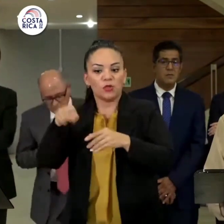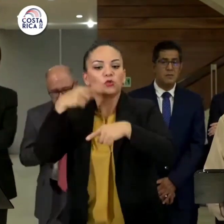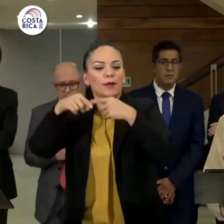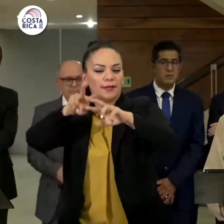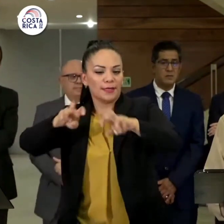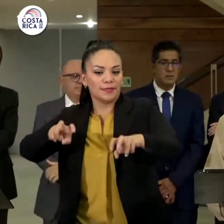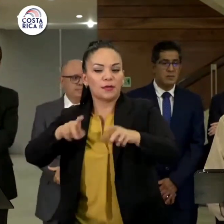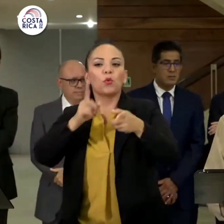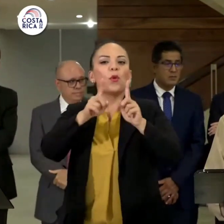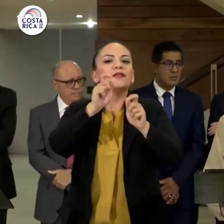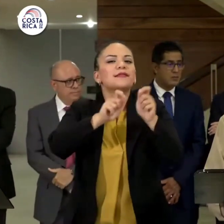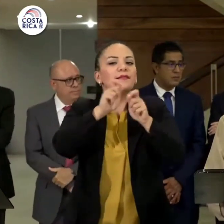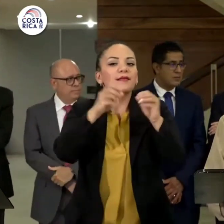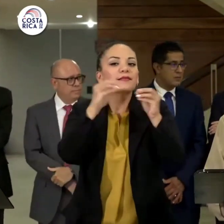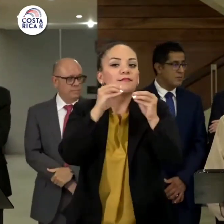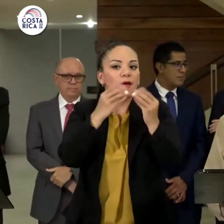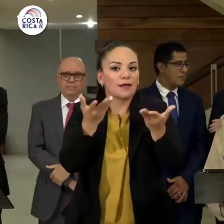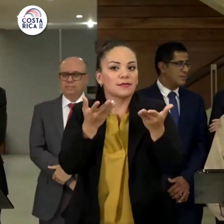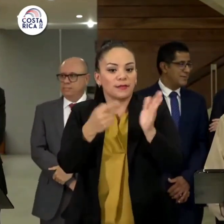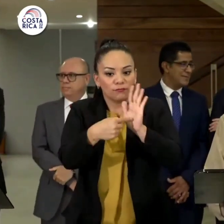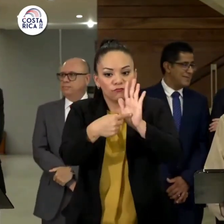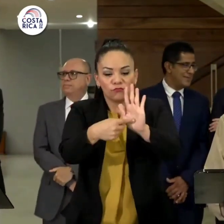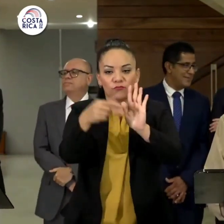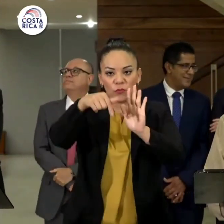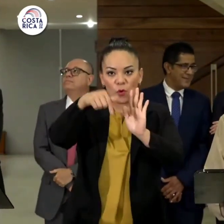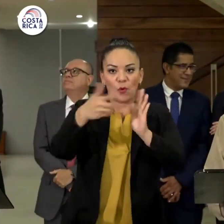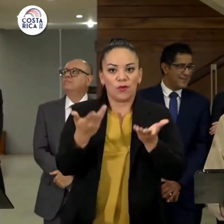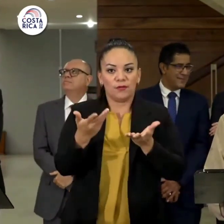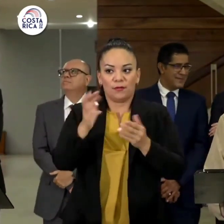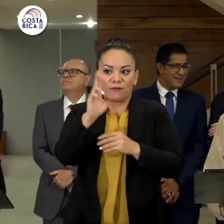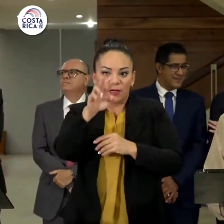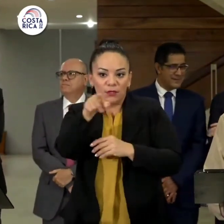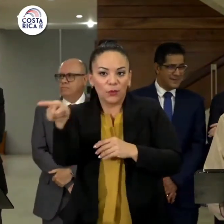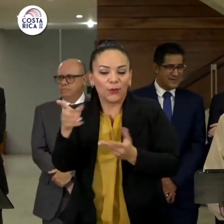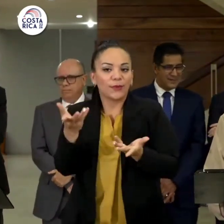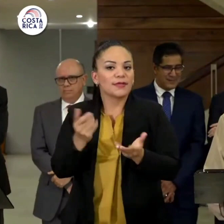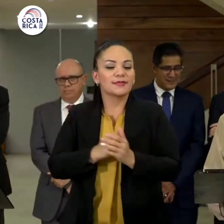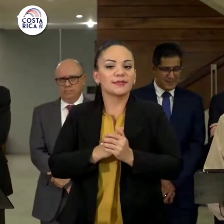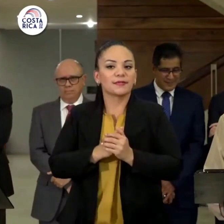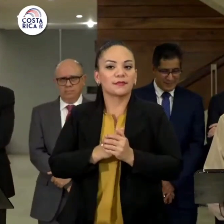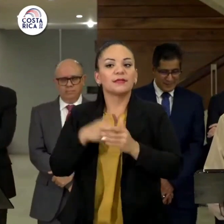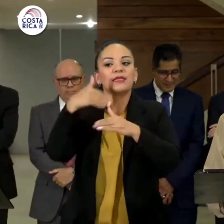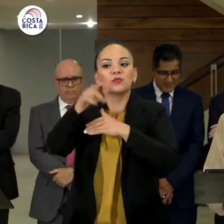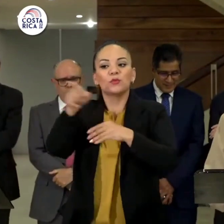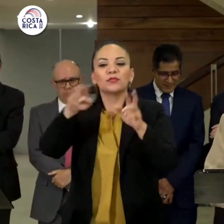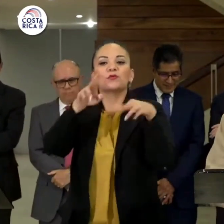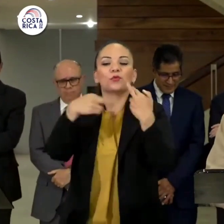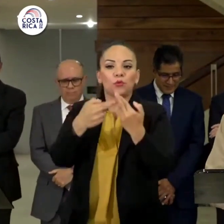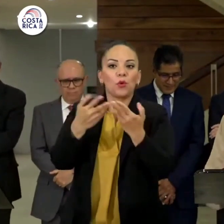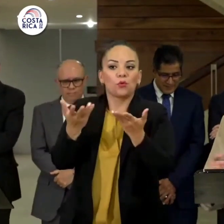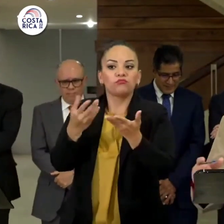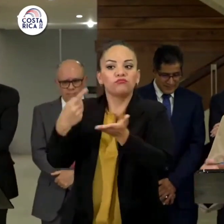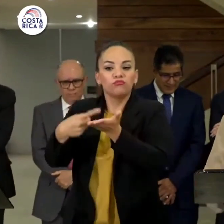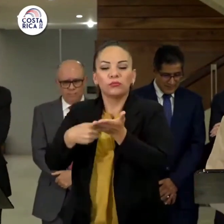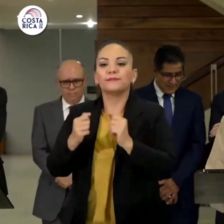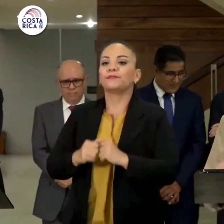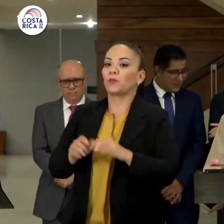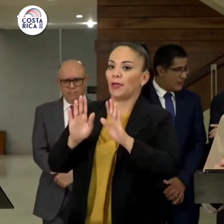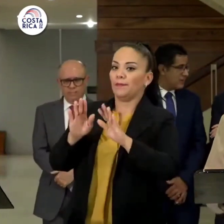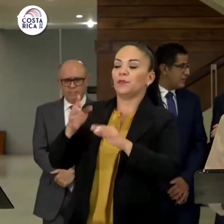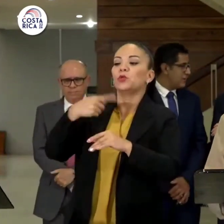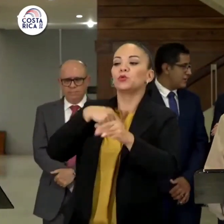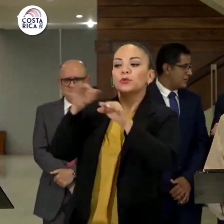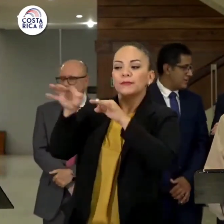¿cuáles son esos detalles que ustedes les transmitieron a los rectores que ellos van a estar observando la siguiente sesión? Bueno, se hizo un análisis del histórico, cómo ha